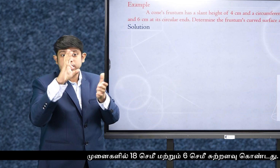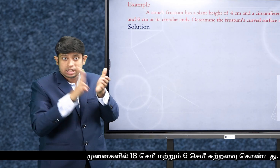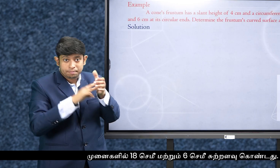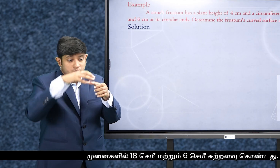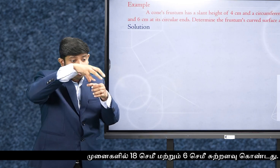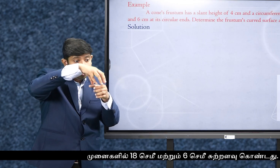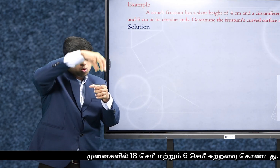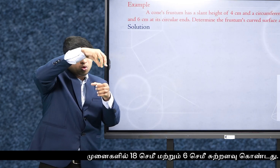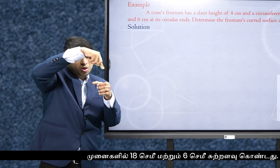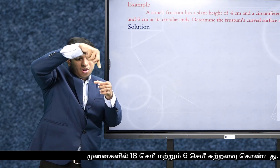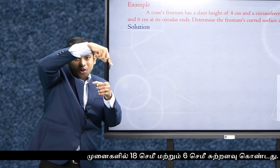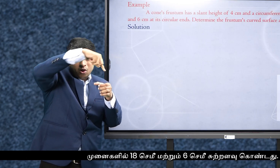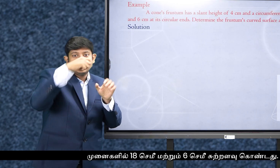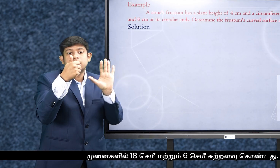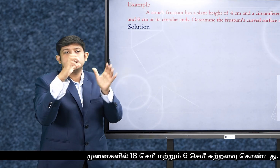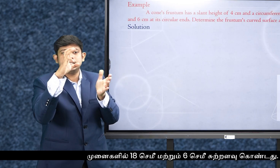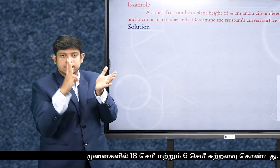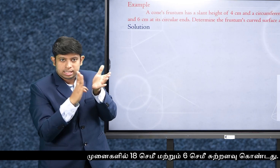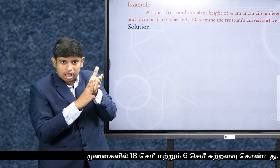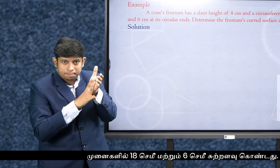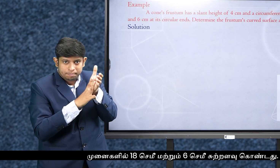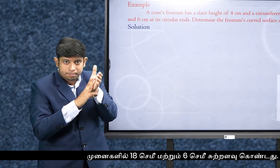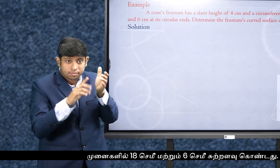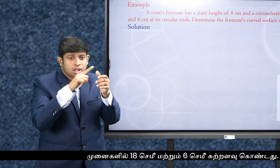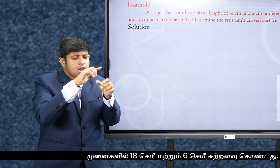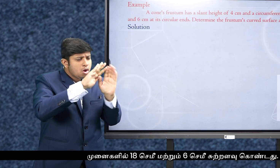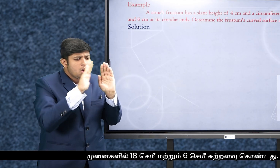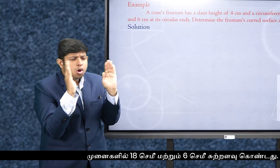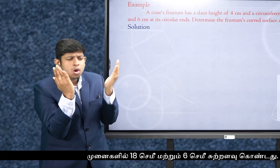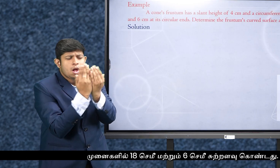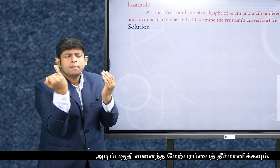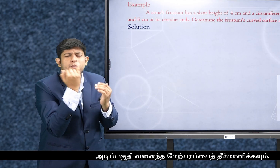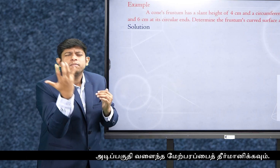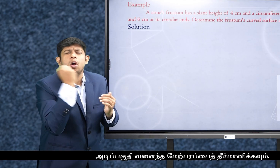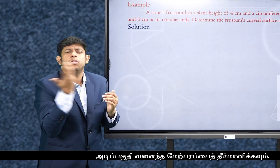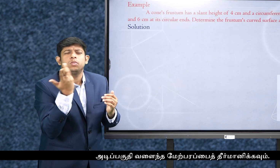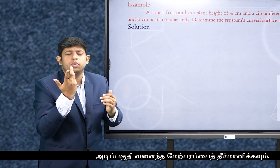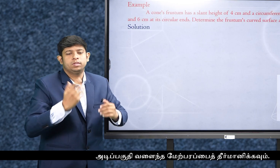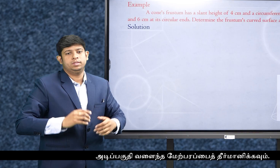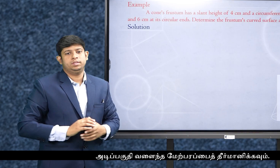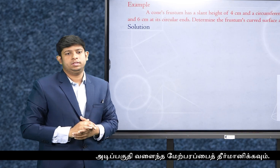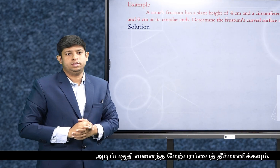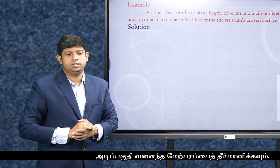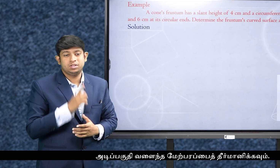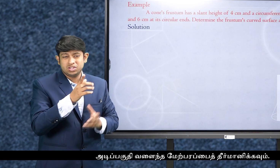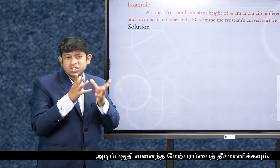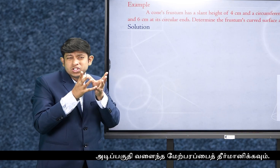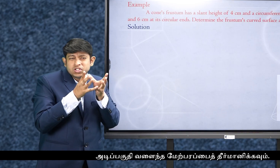18 சென்டிமீட்டர் மற்றும் 6 சென்டிமீட்டர் சுற்றளவு கொண்டது. அடிகண்டம் வளைந்த மேற்பரப்பை